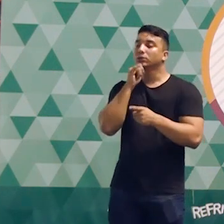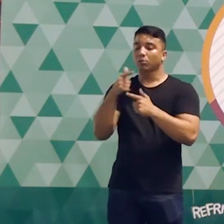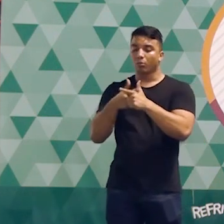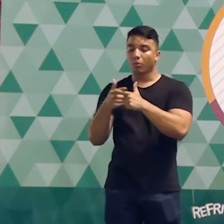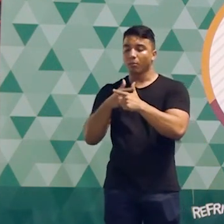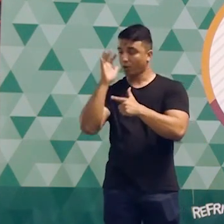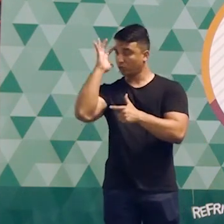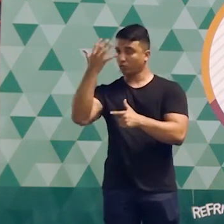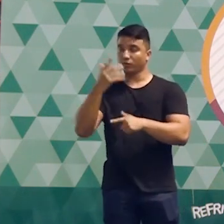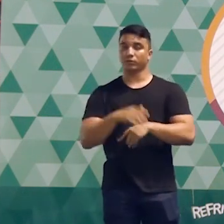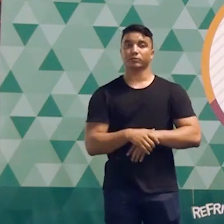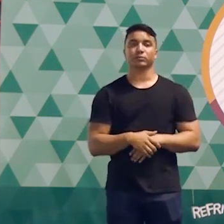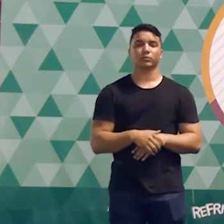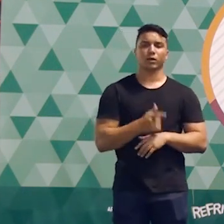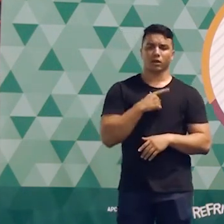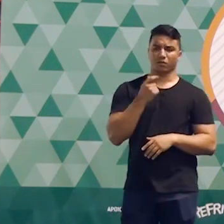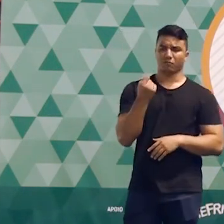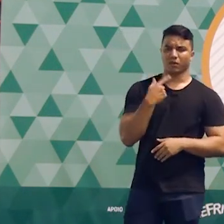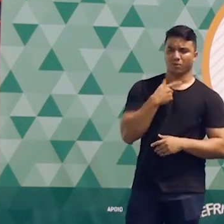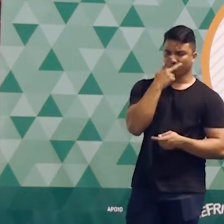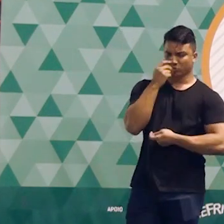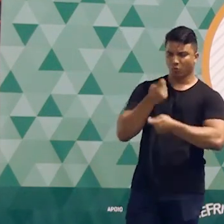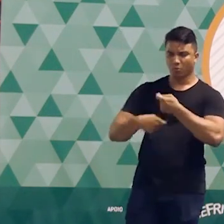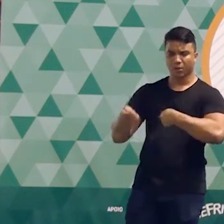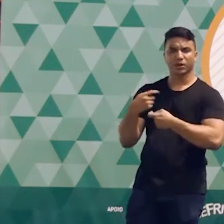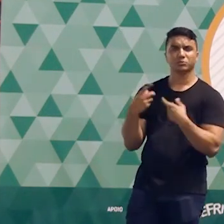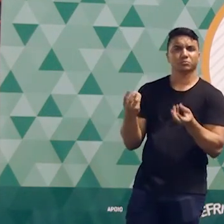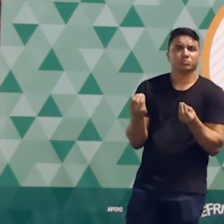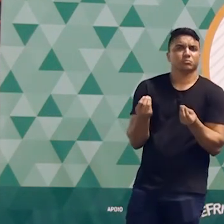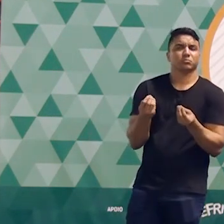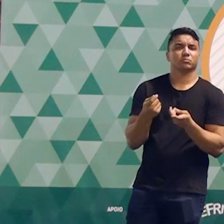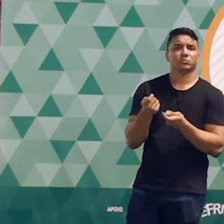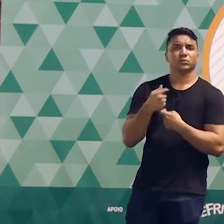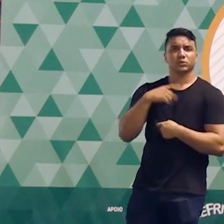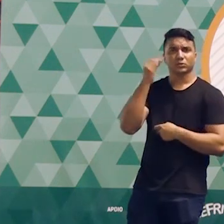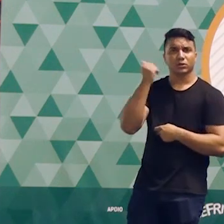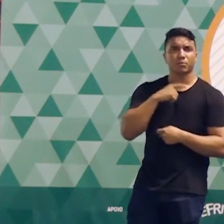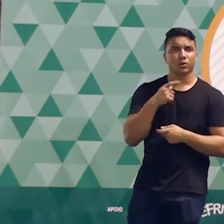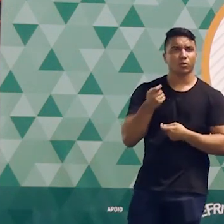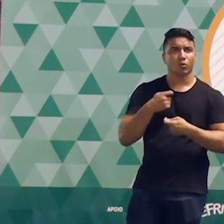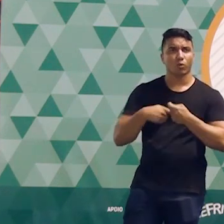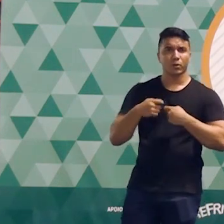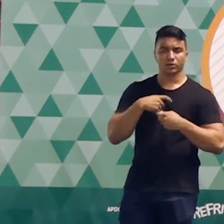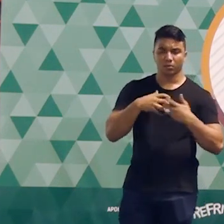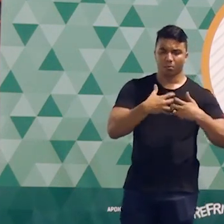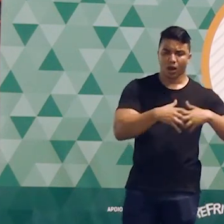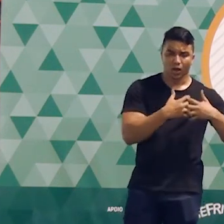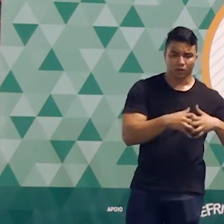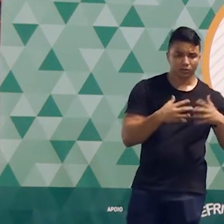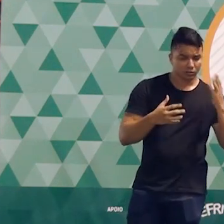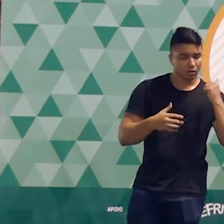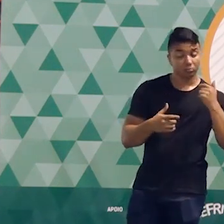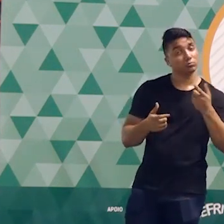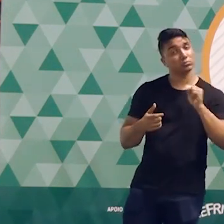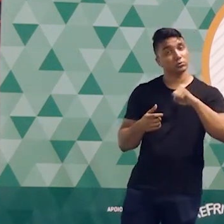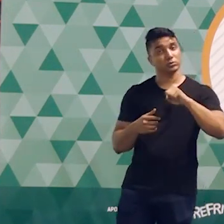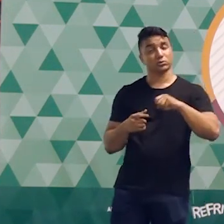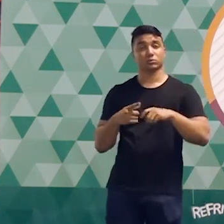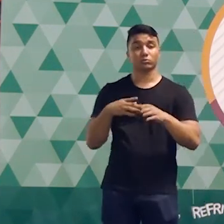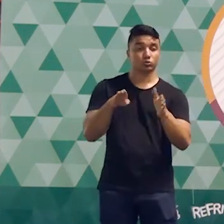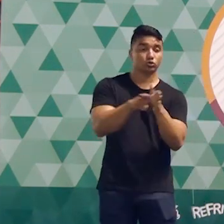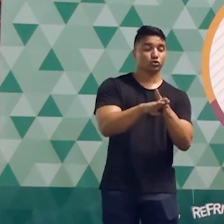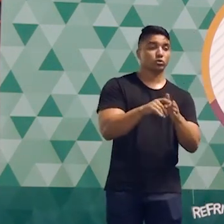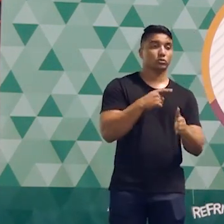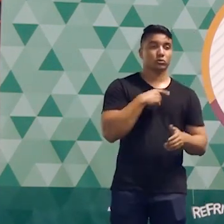problemas. Tipo, professor, mas esse negócio de comércio aí, por exemplo. O senhor sabe que tem comércio hoje que é máquina. Não, verdade. Então tu